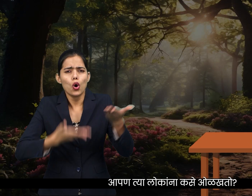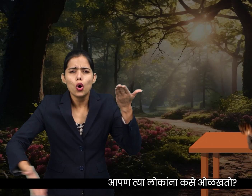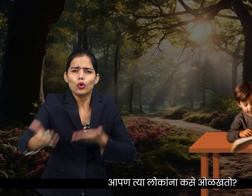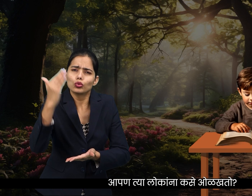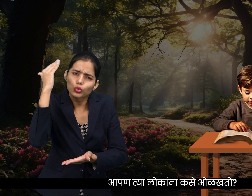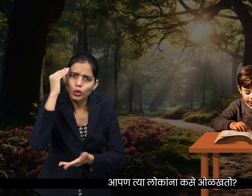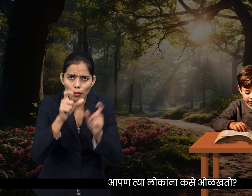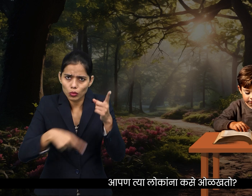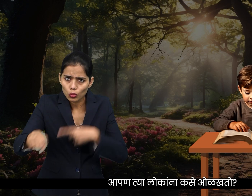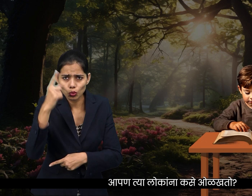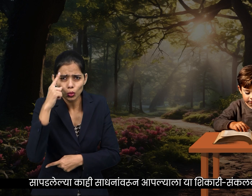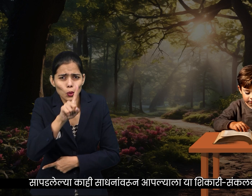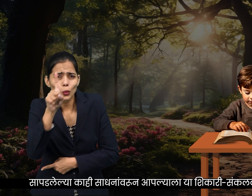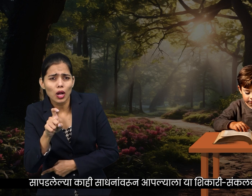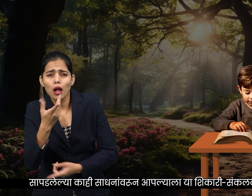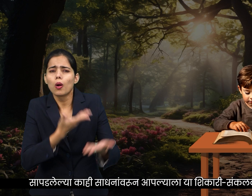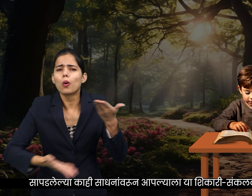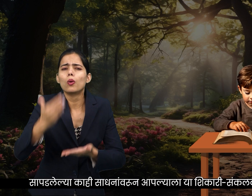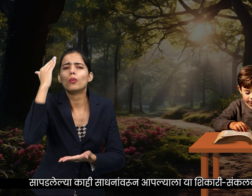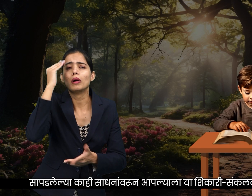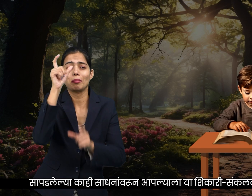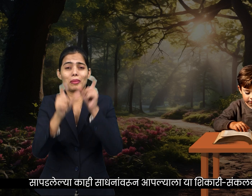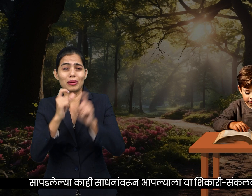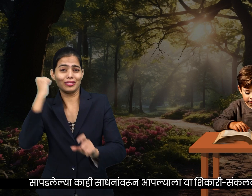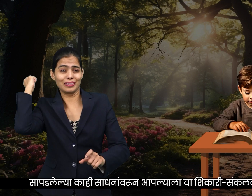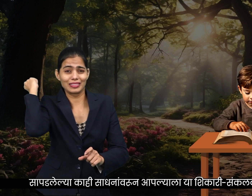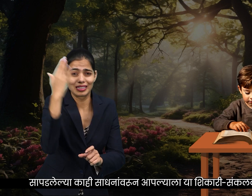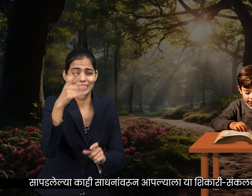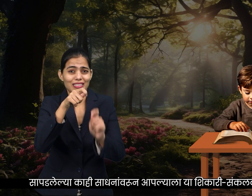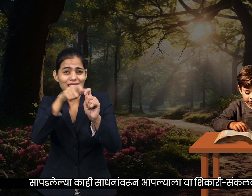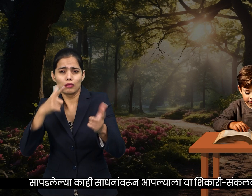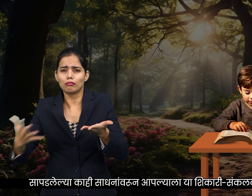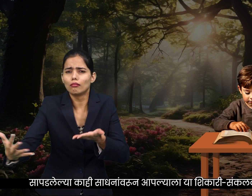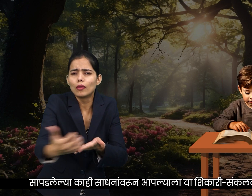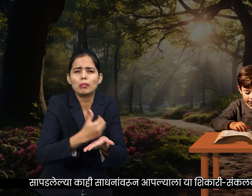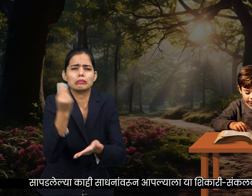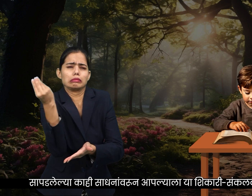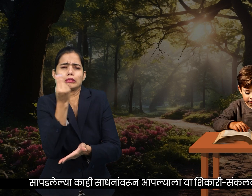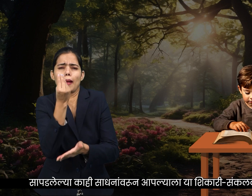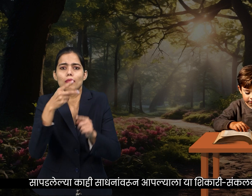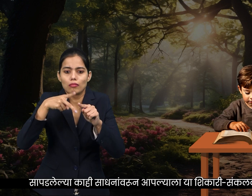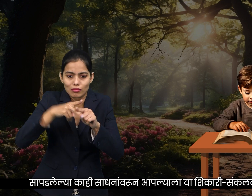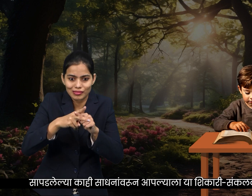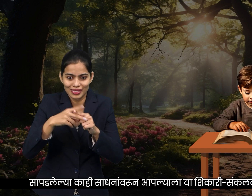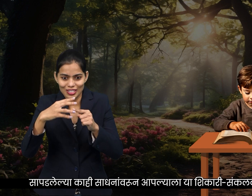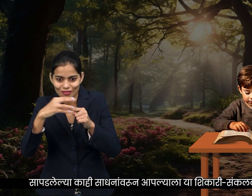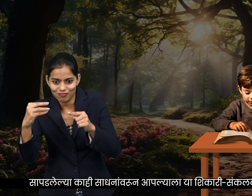आपण त्या लोकांना कसे ओळखतो? सापडलेल्या काही साधनांवरून आपल्याला शिकारी संकलकांची ओळख होते.